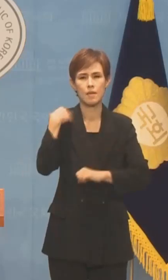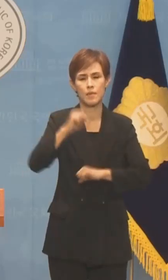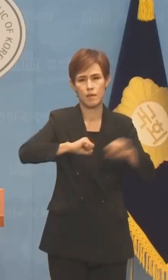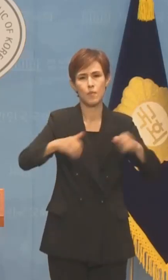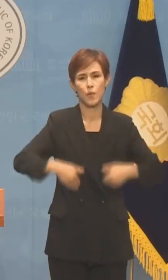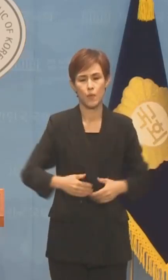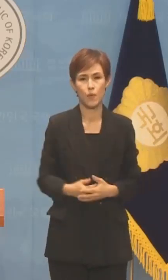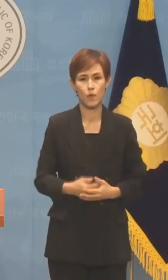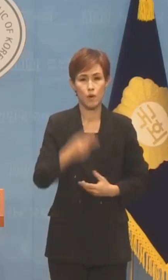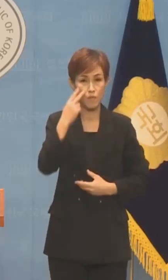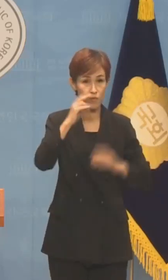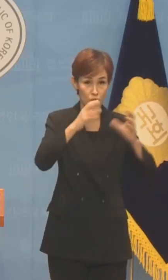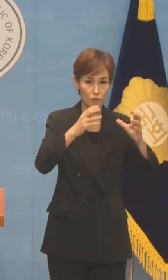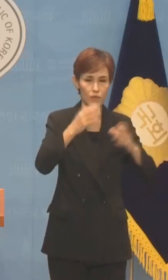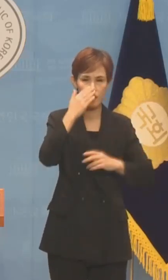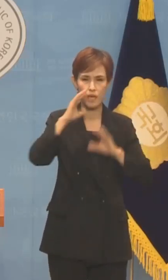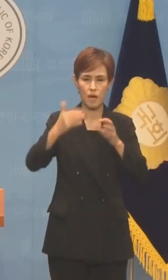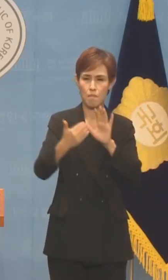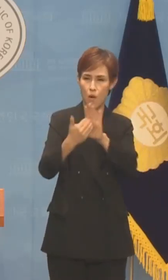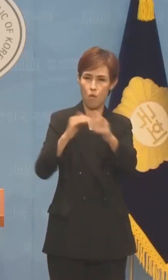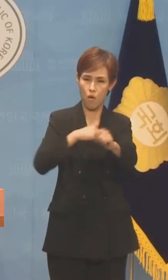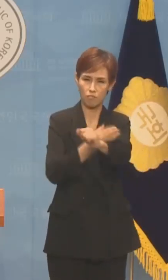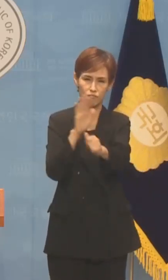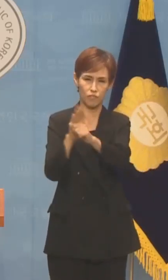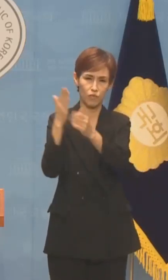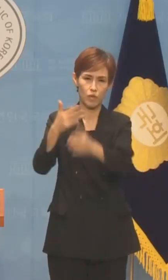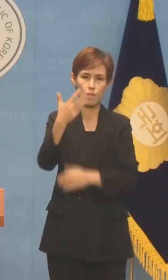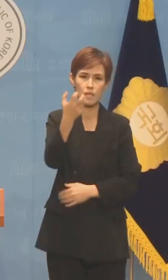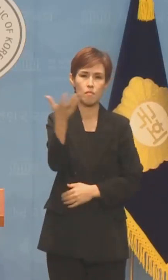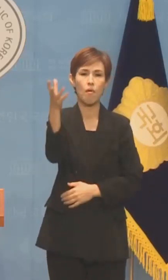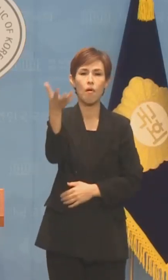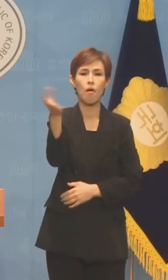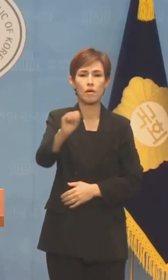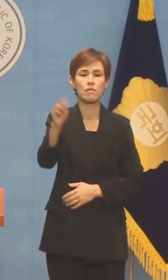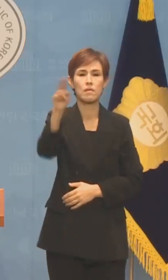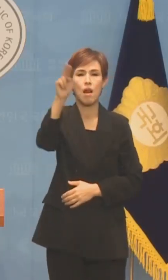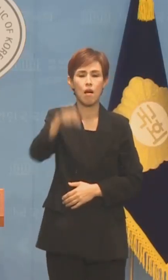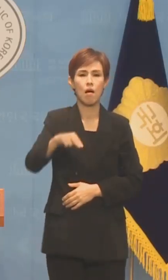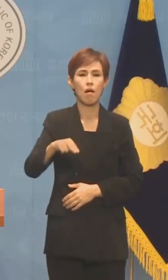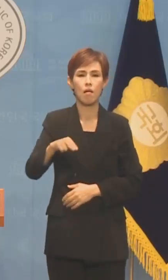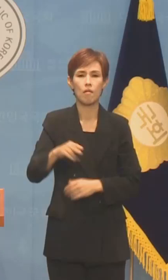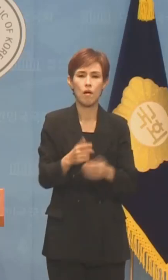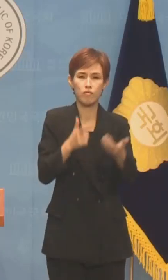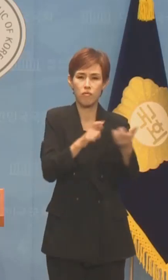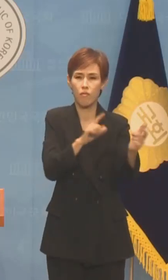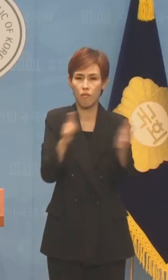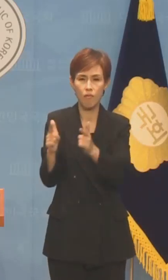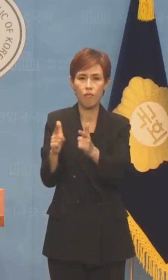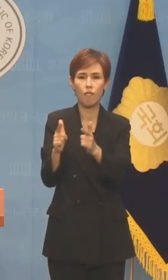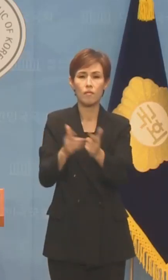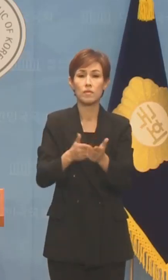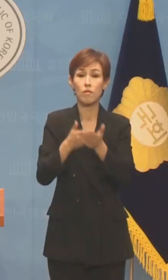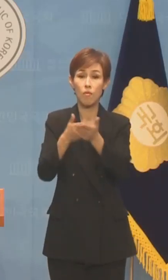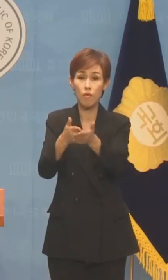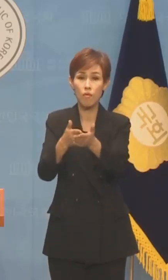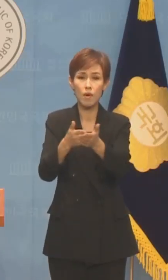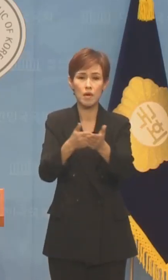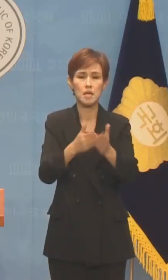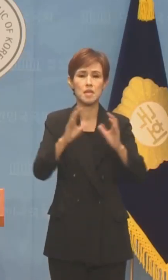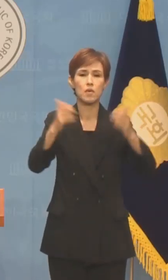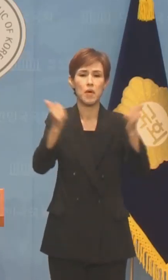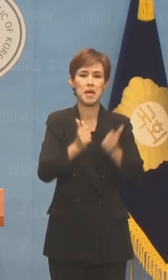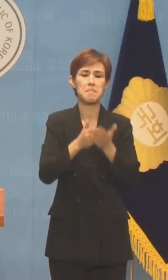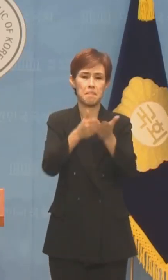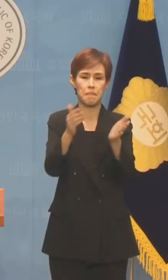미국은 이스라엘 방어권을 지지하며 80억 달러 상당의 무기 제공안을 의회에 통보했습니다. 한국